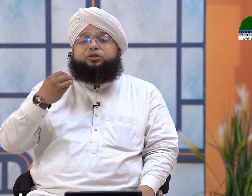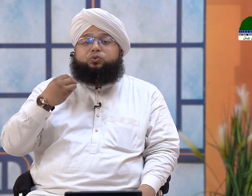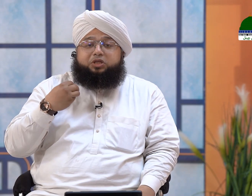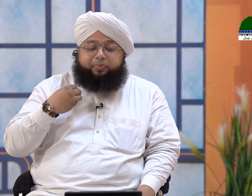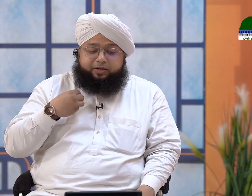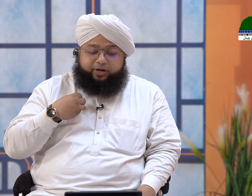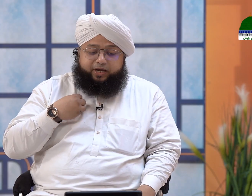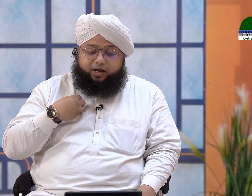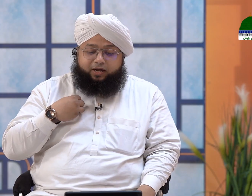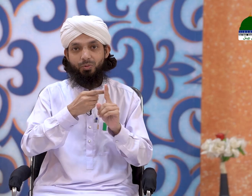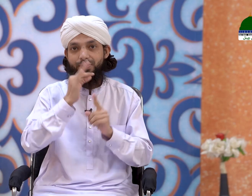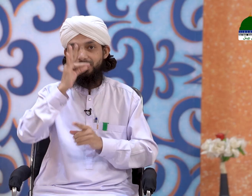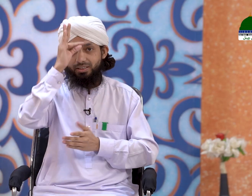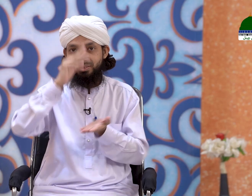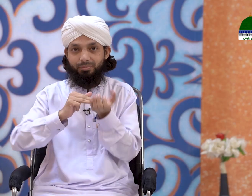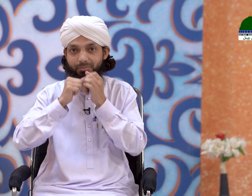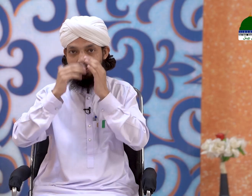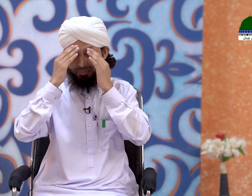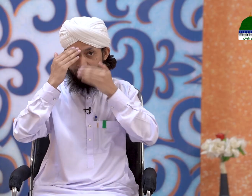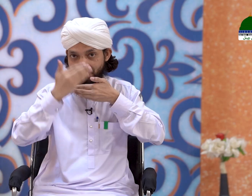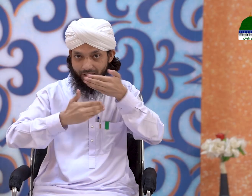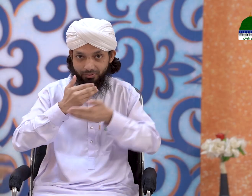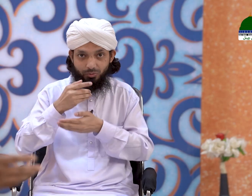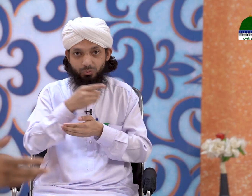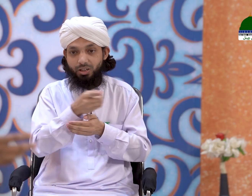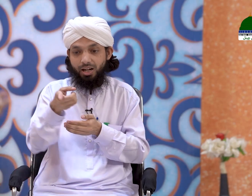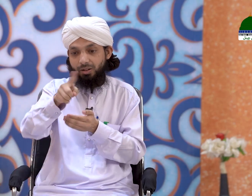درود پاک پڑھے گا میں اس کی شفاعت فرماؤں گا۔